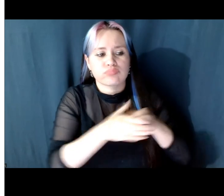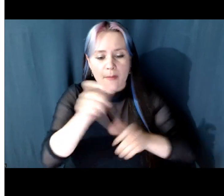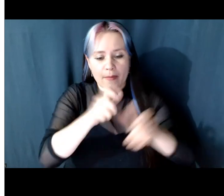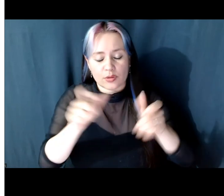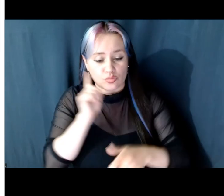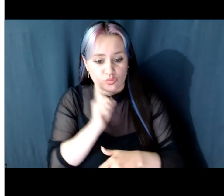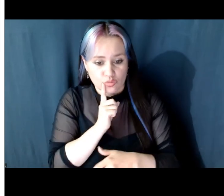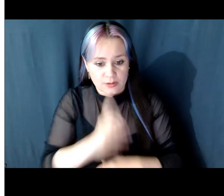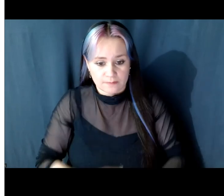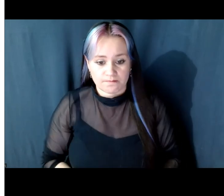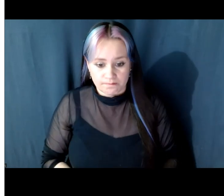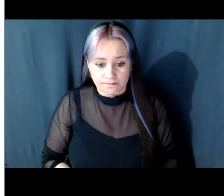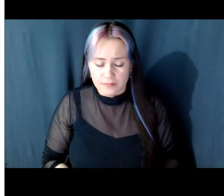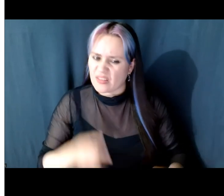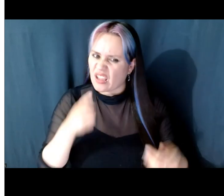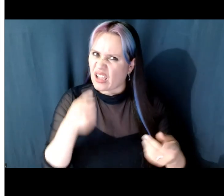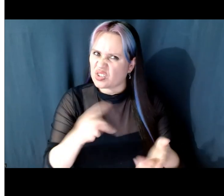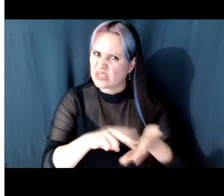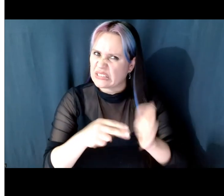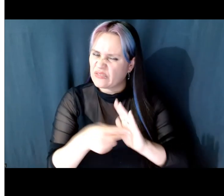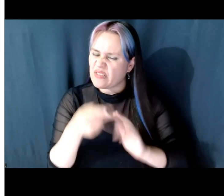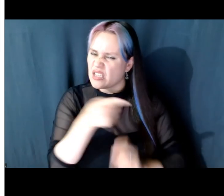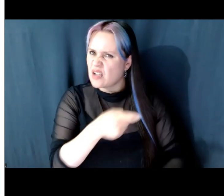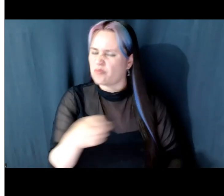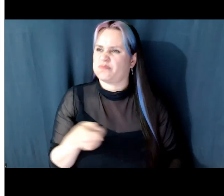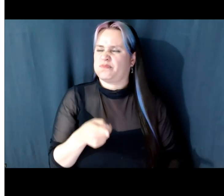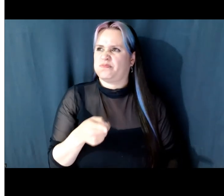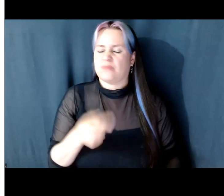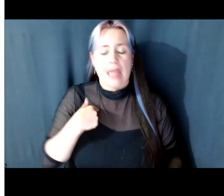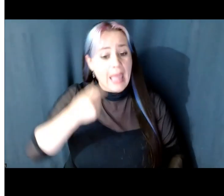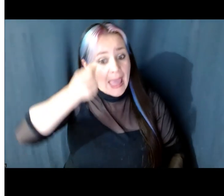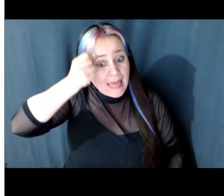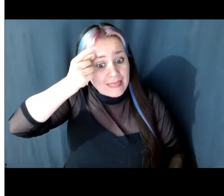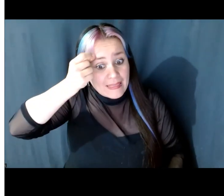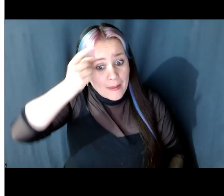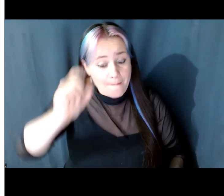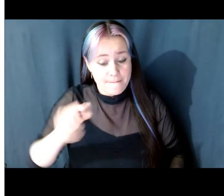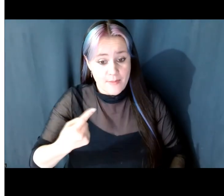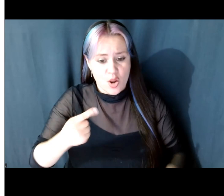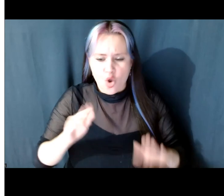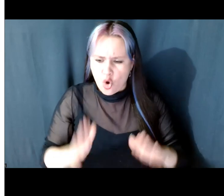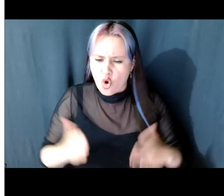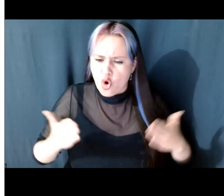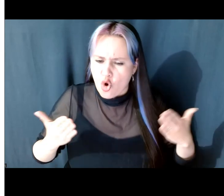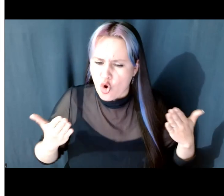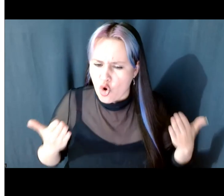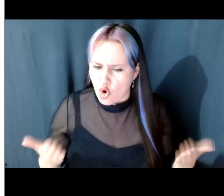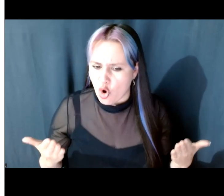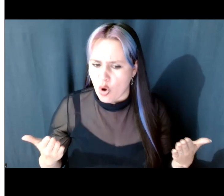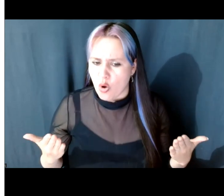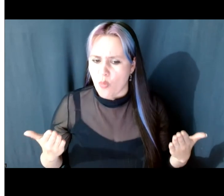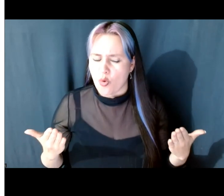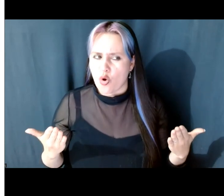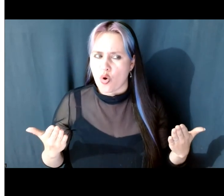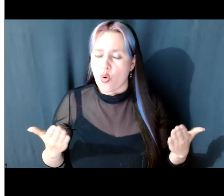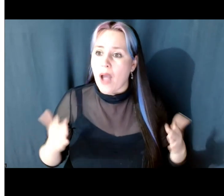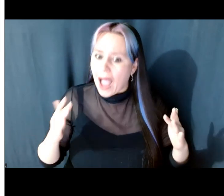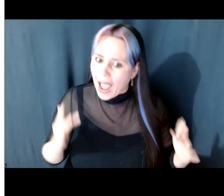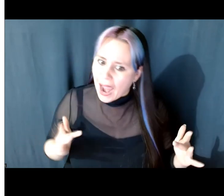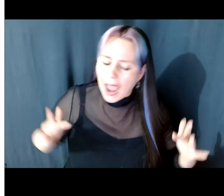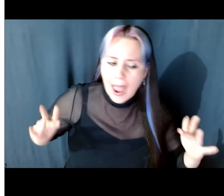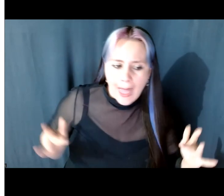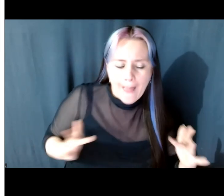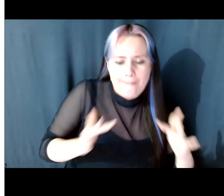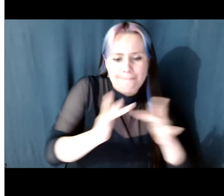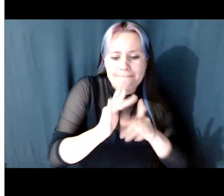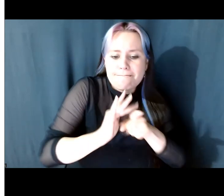criterios y principios de modelo bilingua bicultural para sordos Y una educación pertinente para las personas sordas